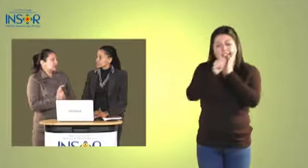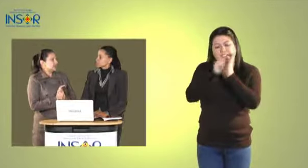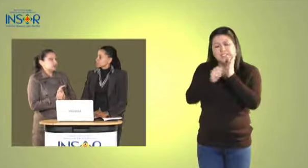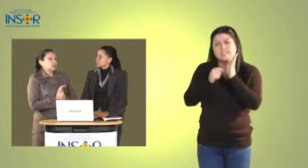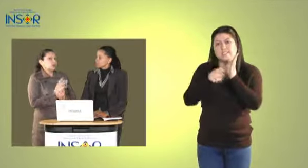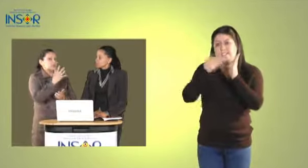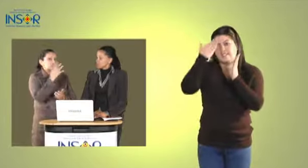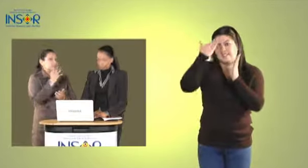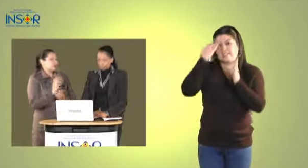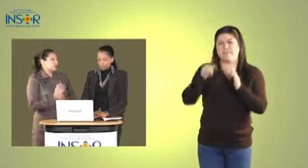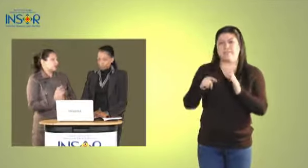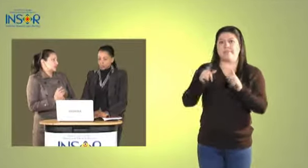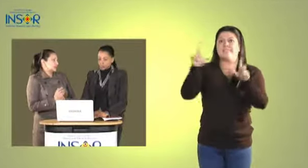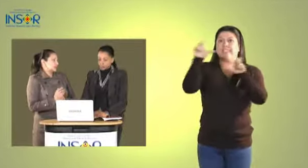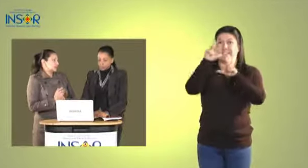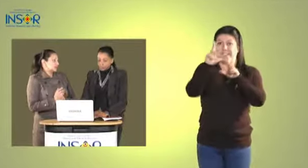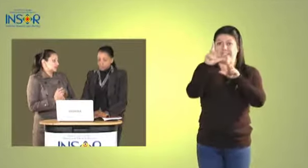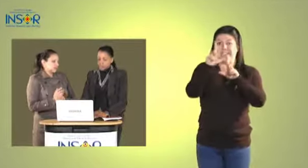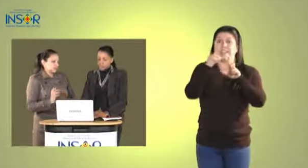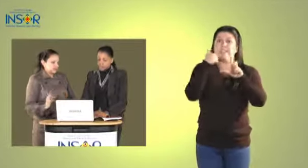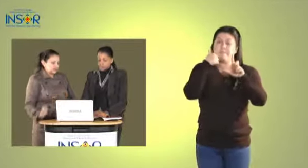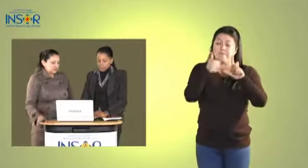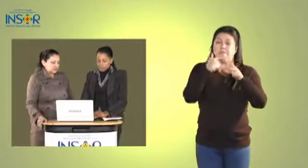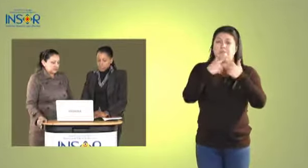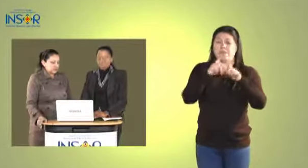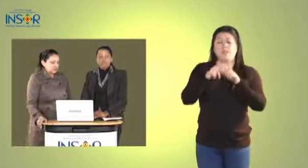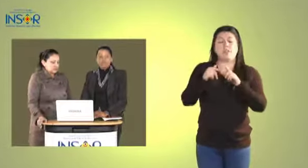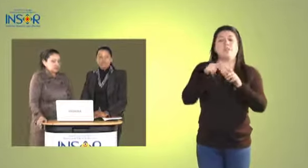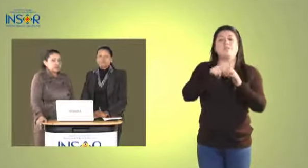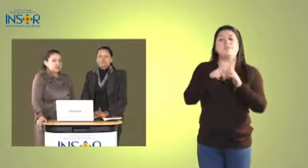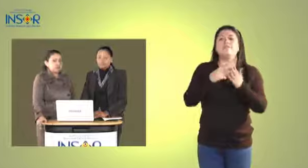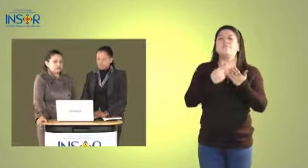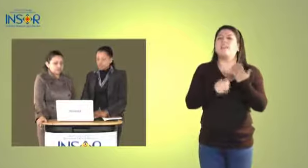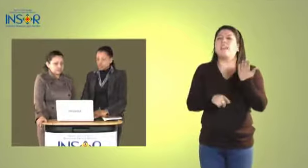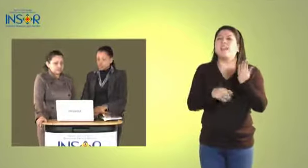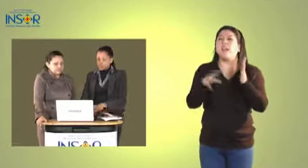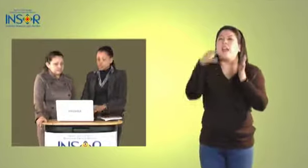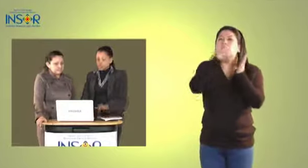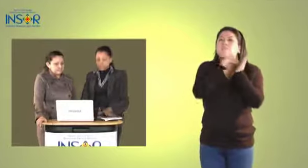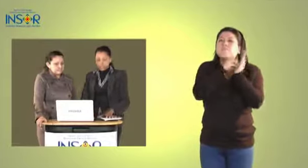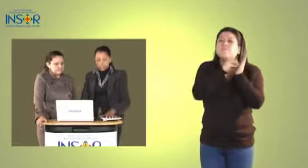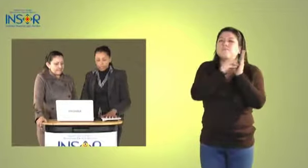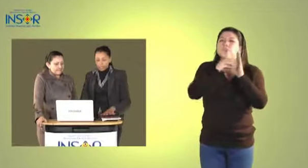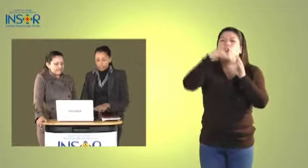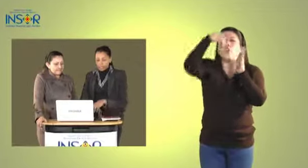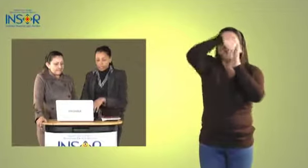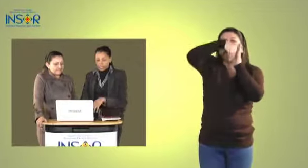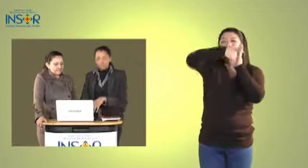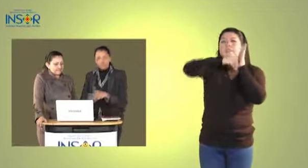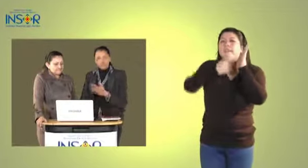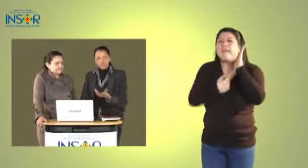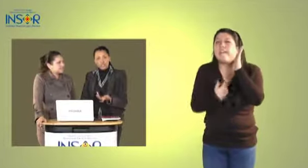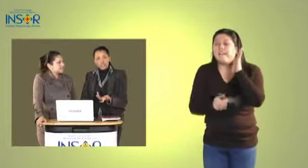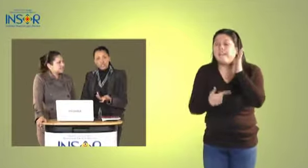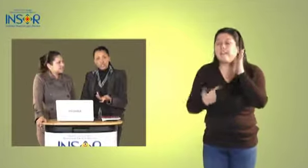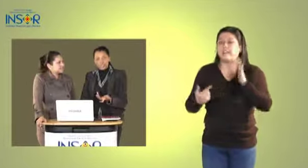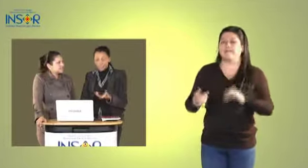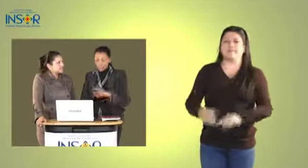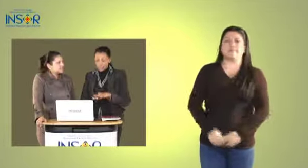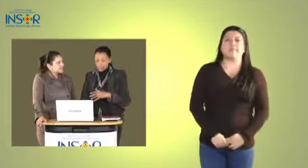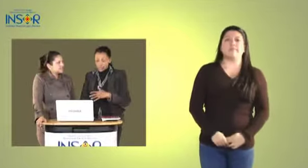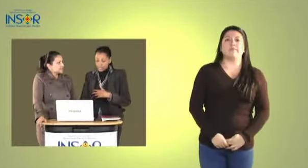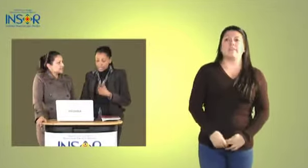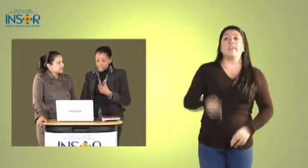en las letras, pero no el sentido de lo que está allí. Entonces, pues ahí nos toca tener como mucha precaución. Eso es muy importante porque sabemos que a partir de esto los estudiantes van